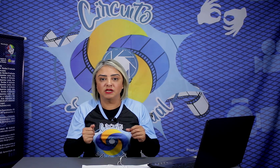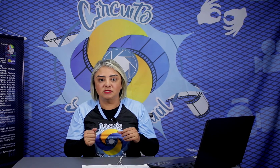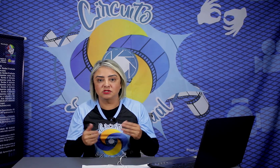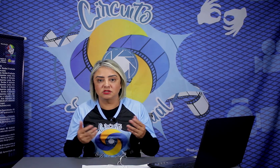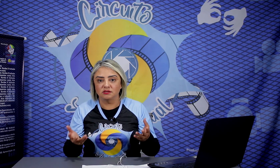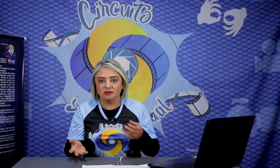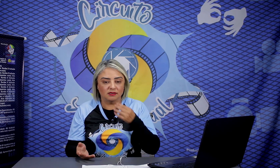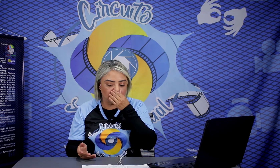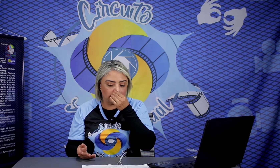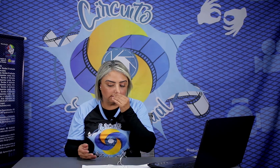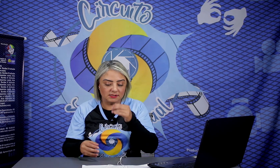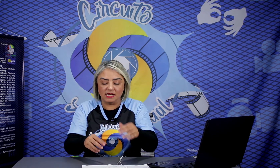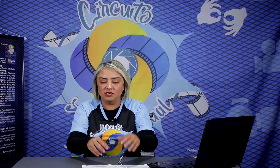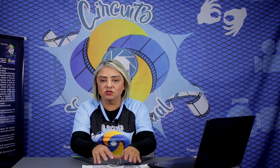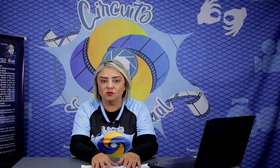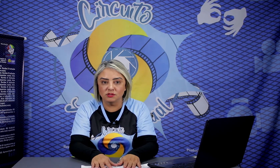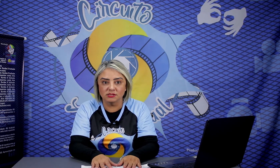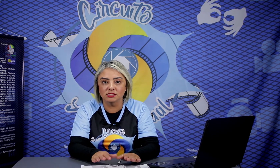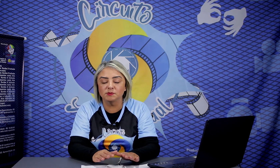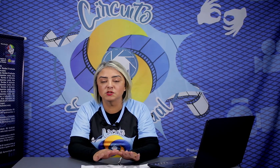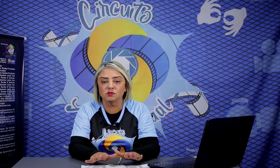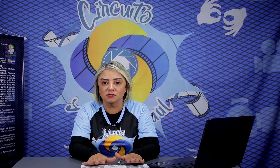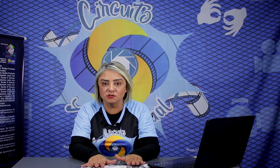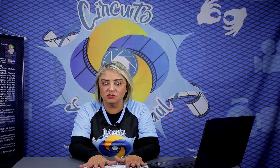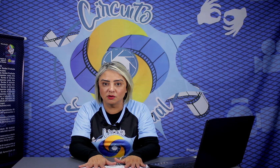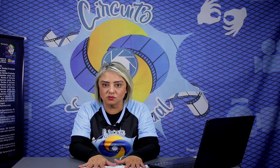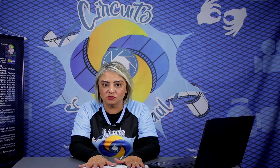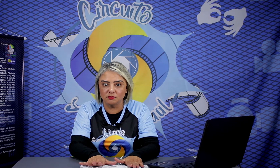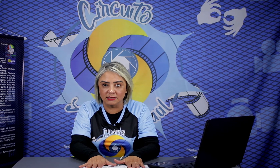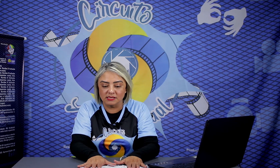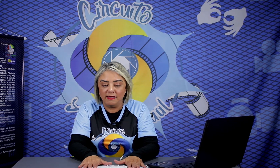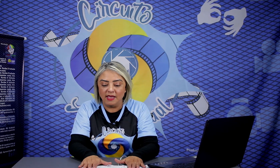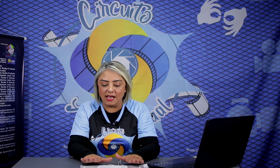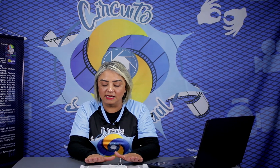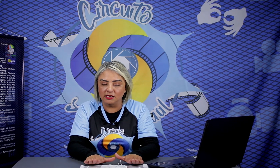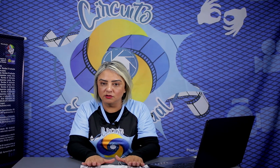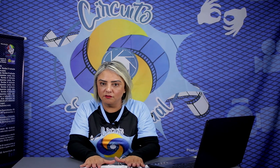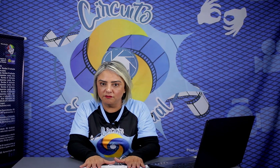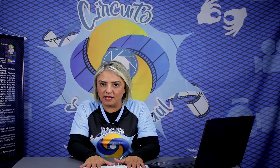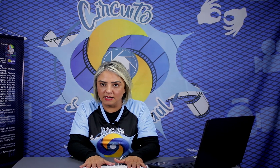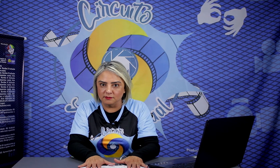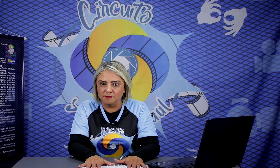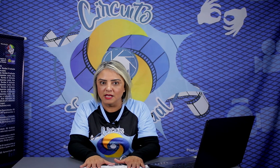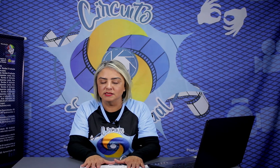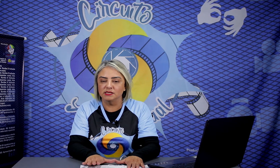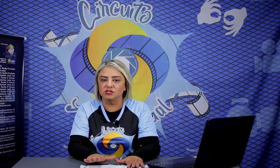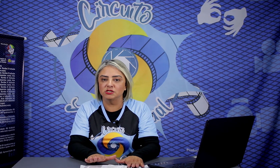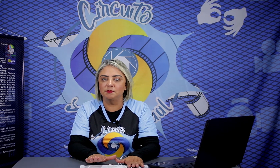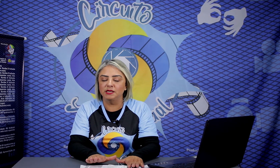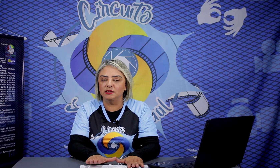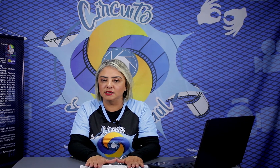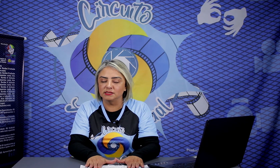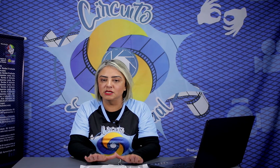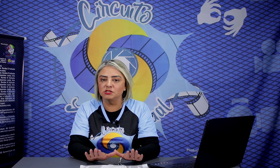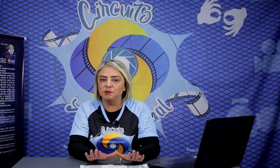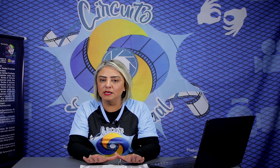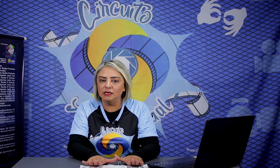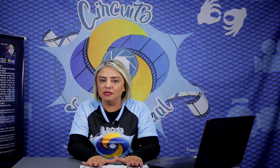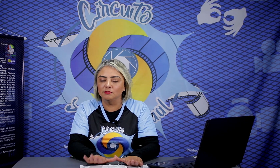frente. São série de coisas que as pessoas não estão acostumadas. É aquilo que eu falo. Se a gente aprendesse desde pequenininho, lá na